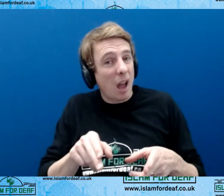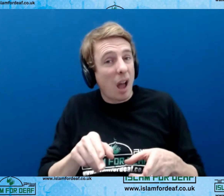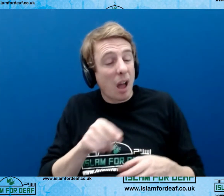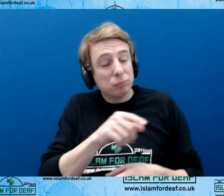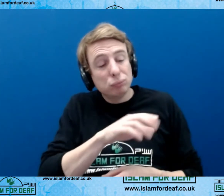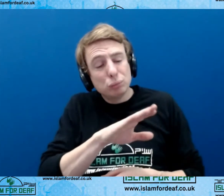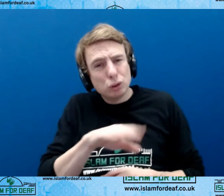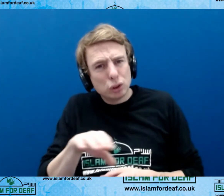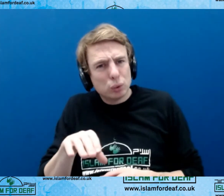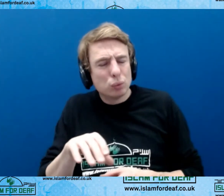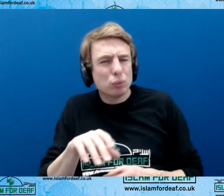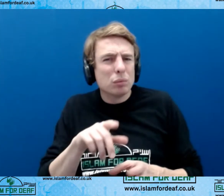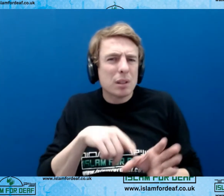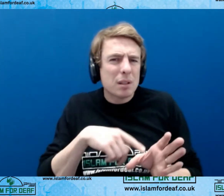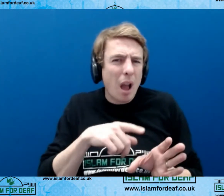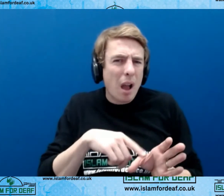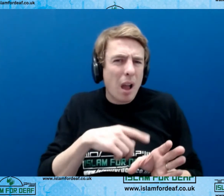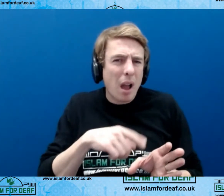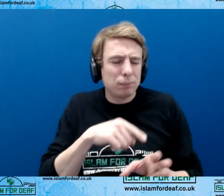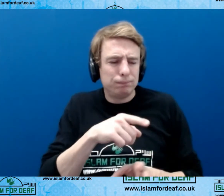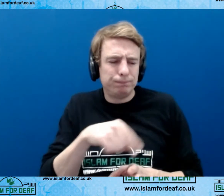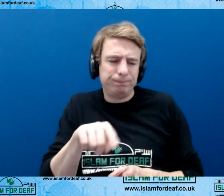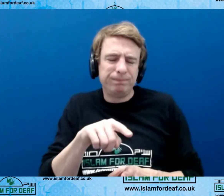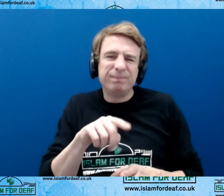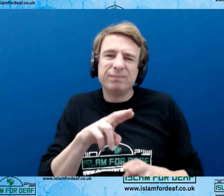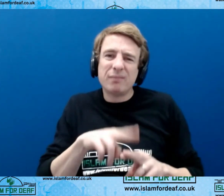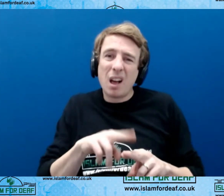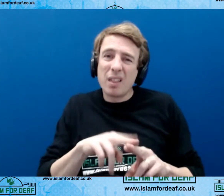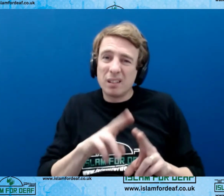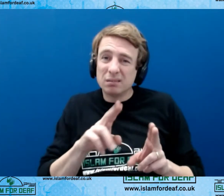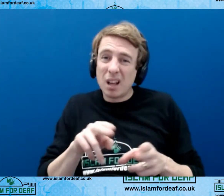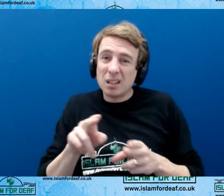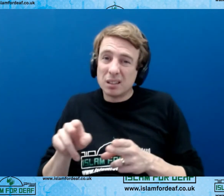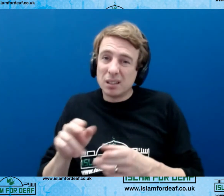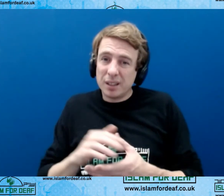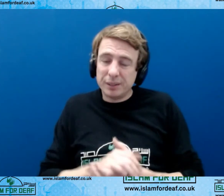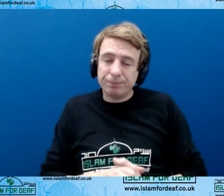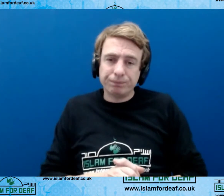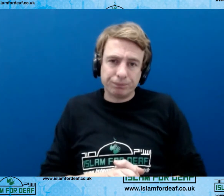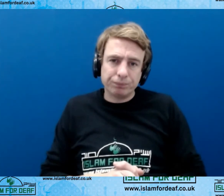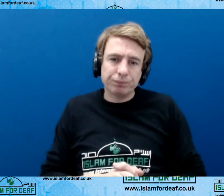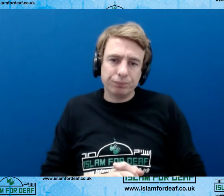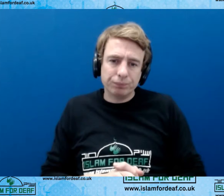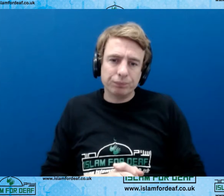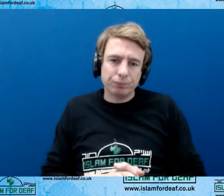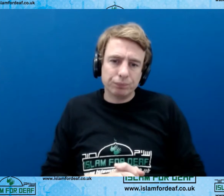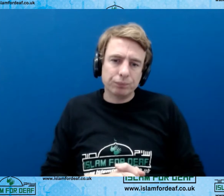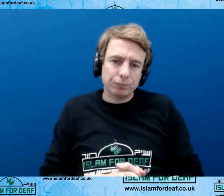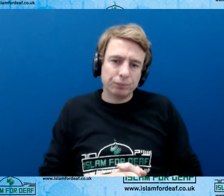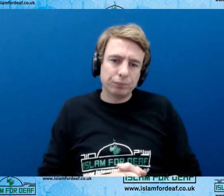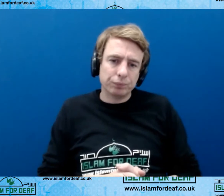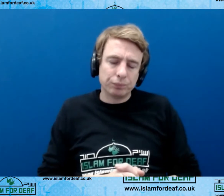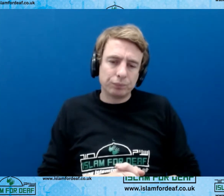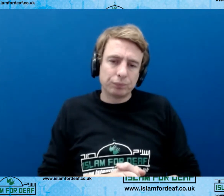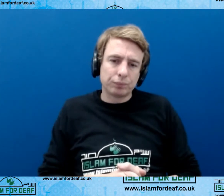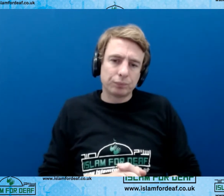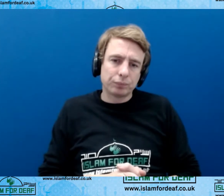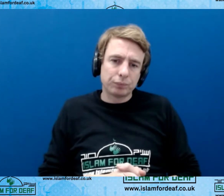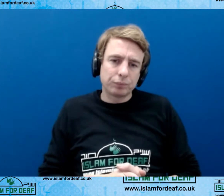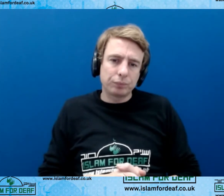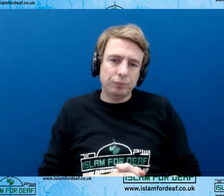واليتيم من الحيوانات هو التي ماتت أمه لأنها هي التي ترعاه وتؤمن له طعامه